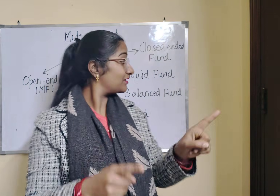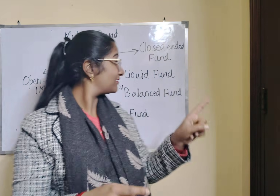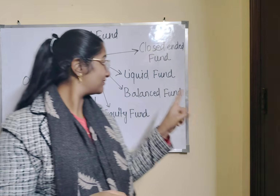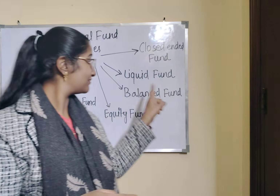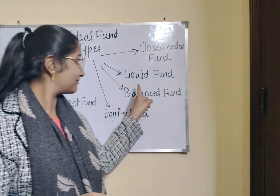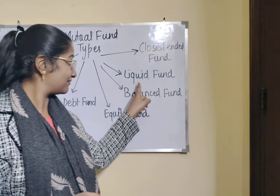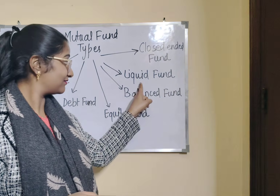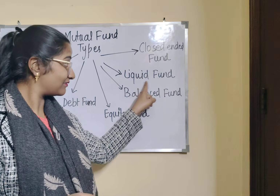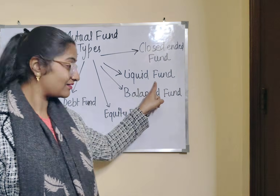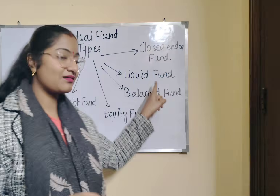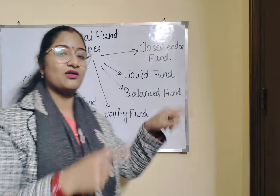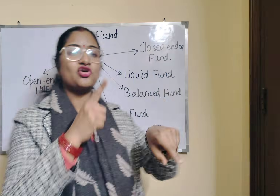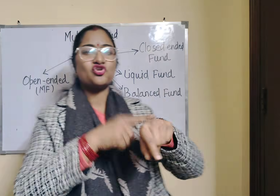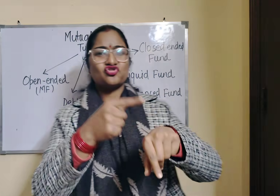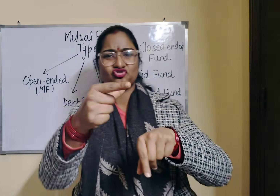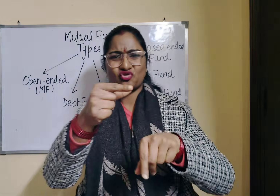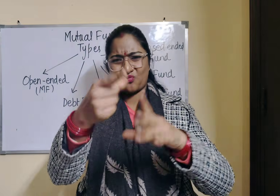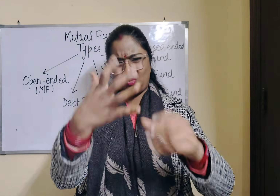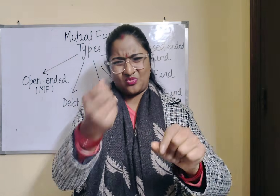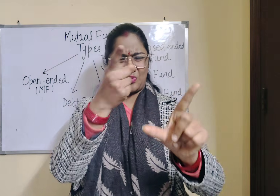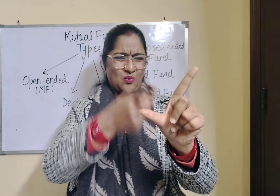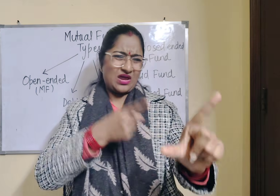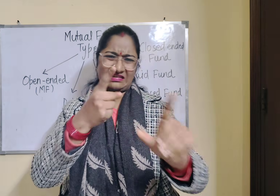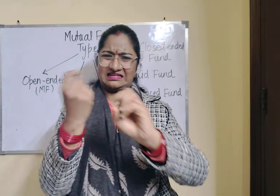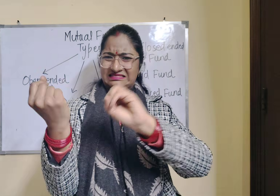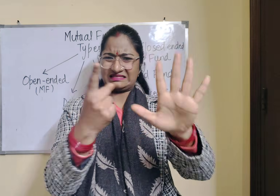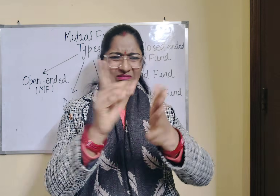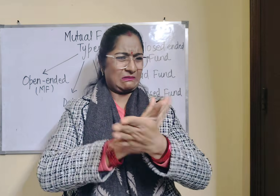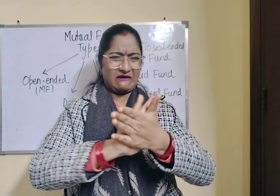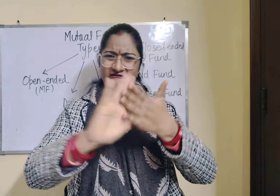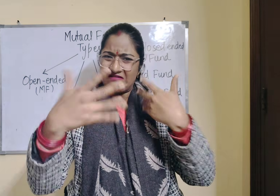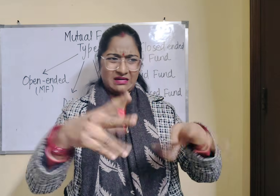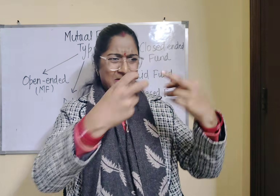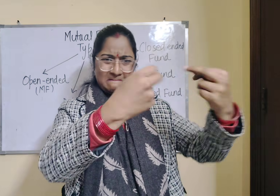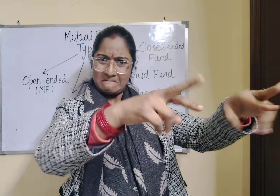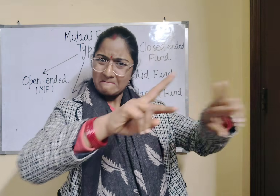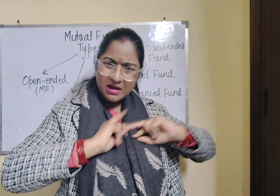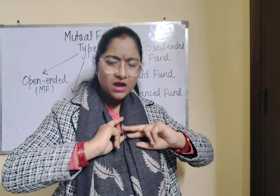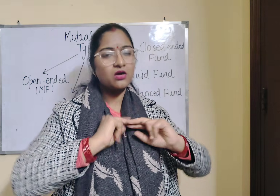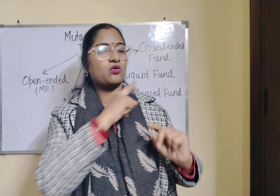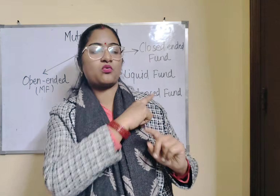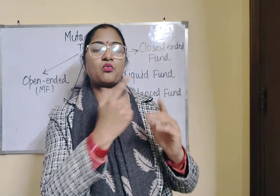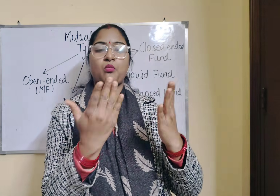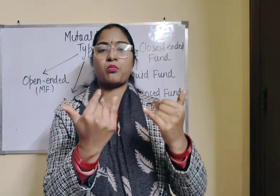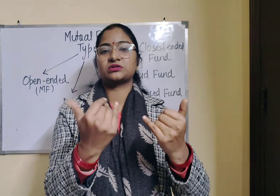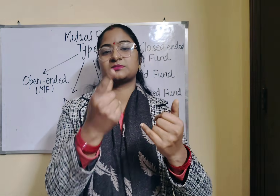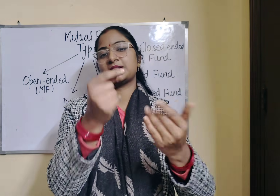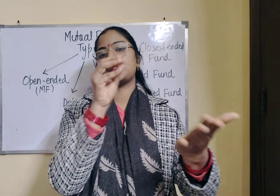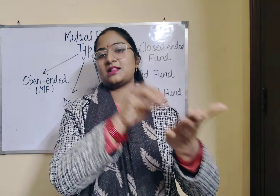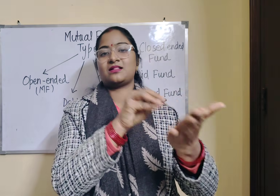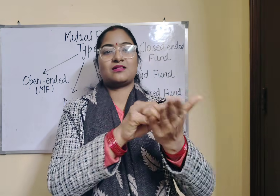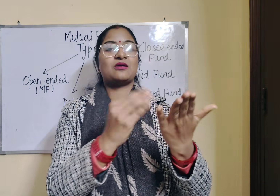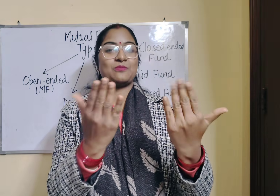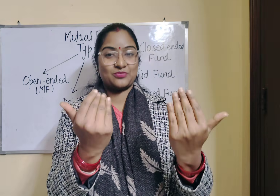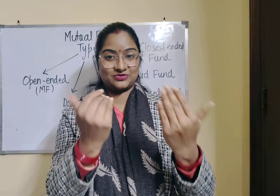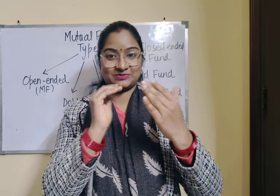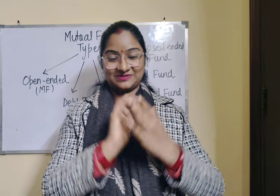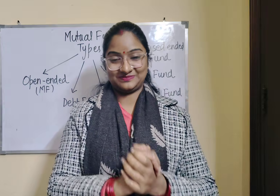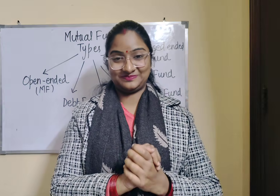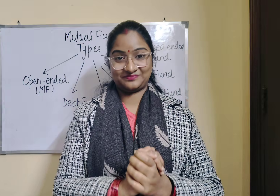ज़्यादा मिलेगा। तो लिक्विड फंड का क्या है कि अगर आप चाहते हैं कि मेरे को 1 साल के लिए या 6 महीने के लिए इन्वेस्ट करना है तो लिक्विड फंड में आप इन्वेस्ट कर